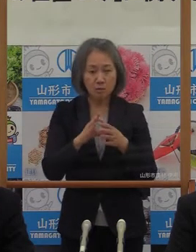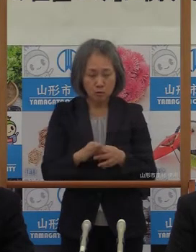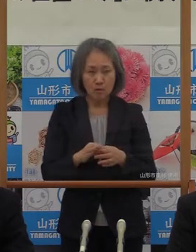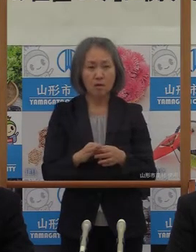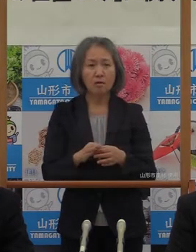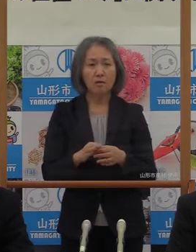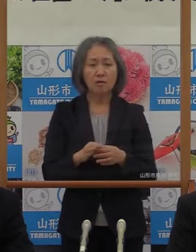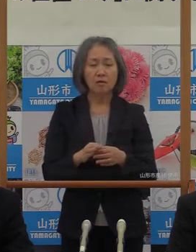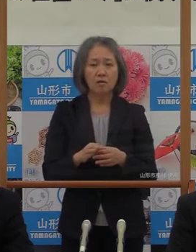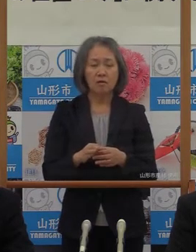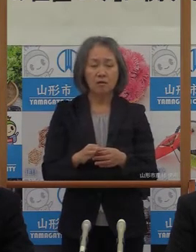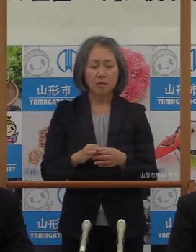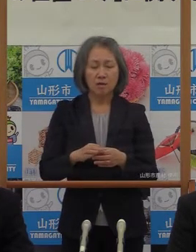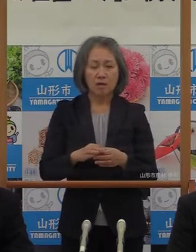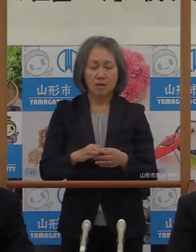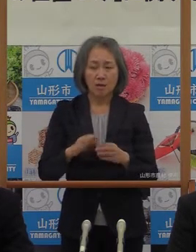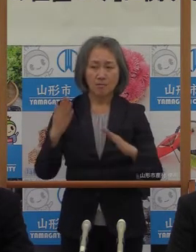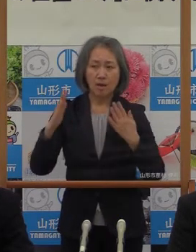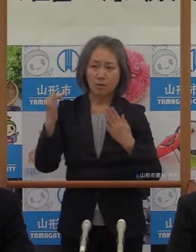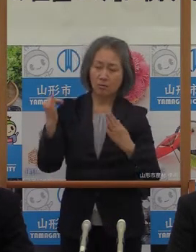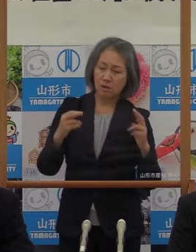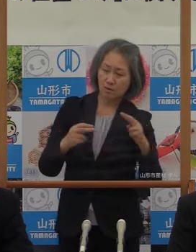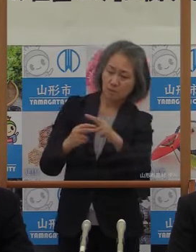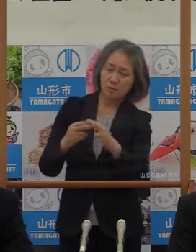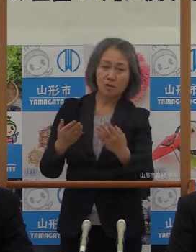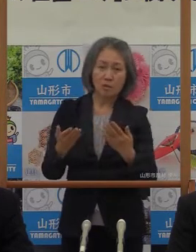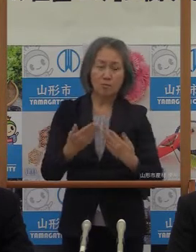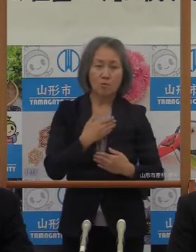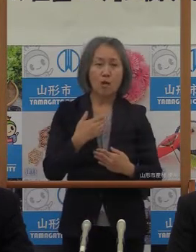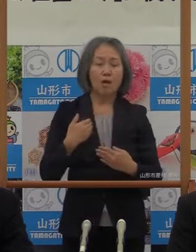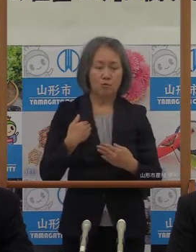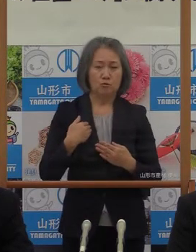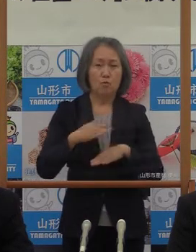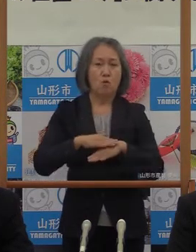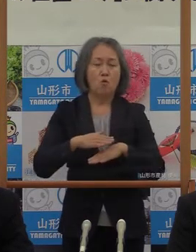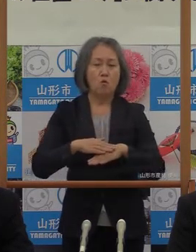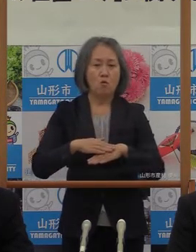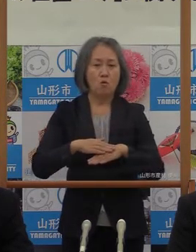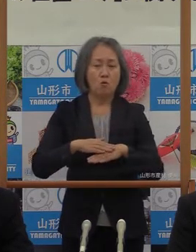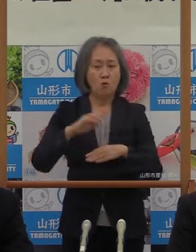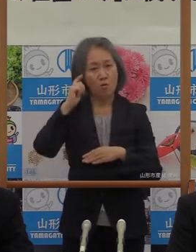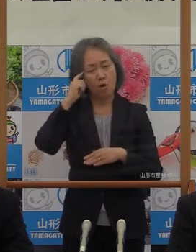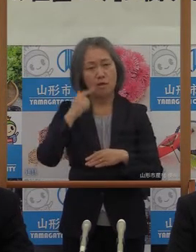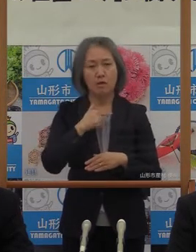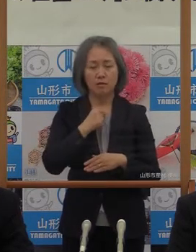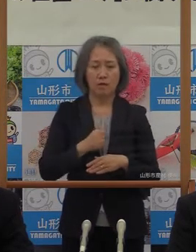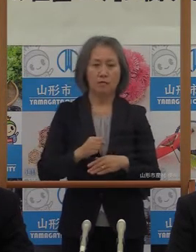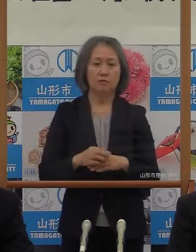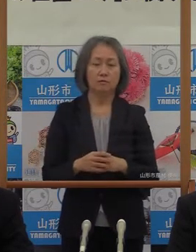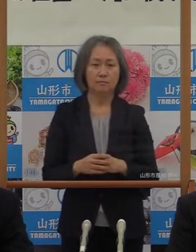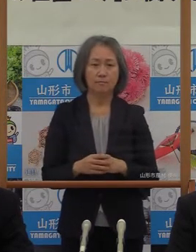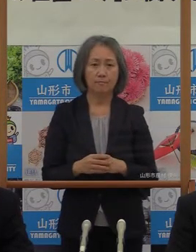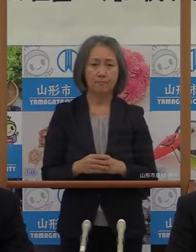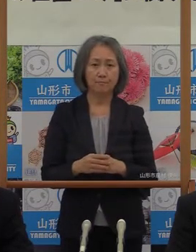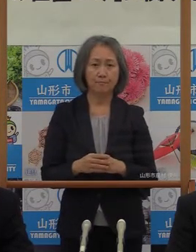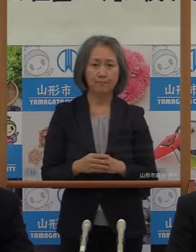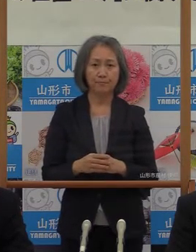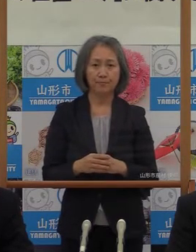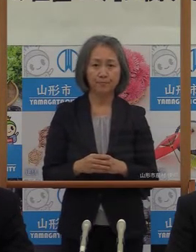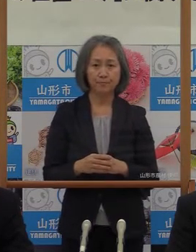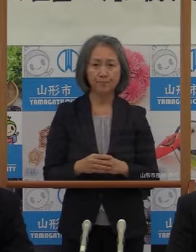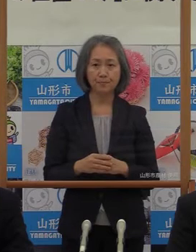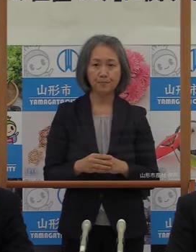産ですから、見ていただけるような活用ということで、そこは前提としていきたいと思います